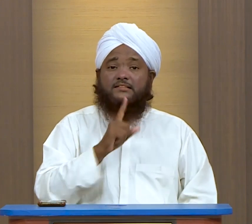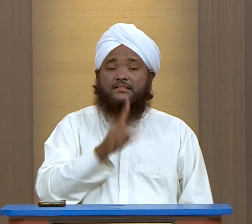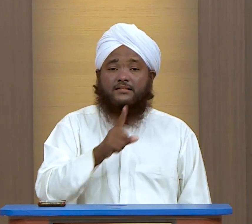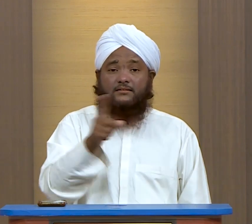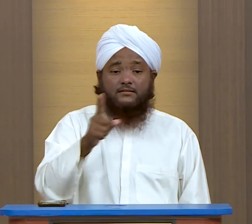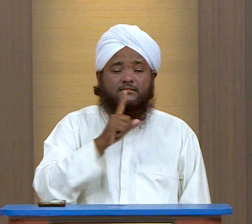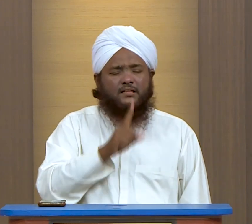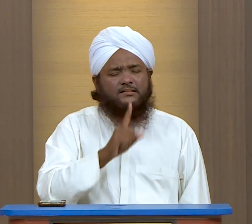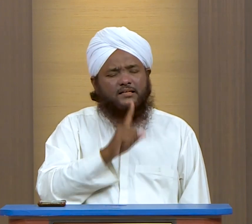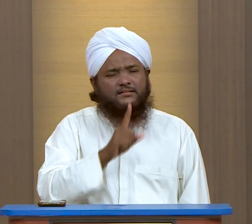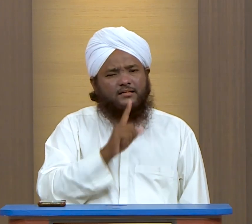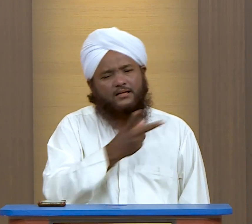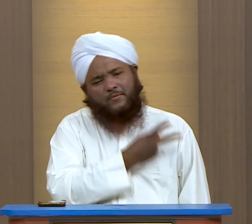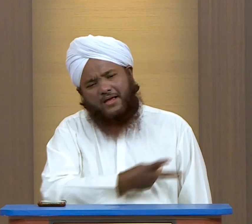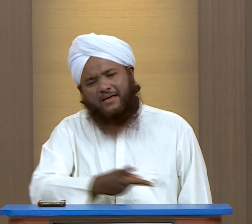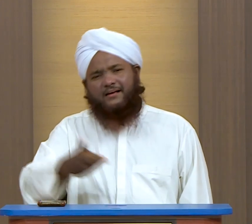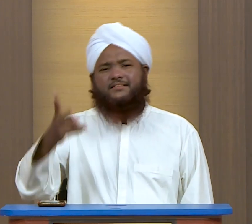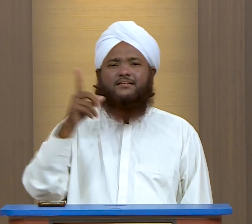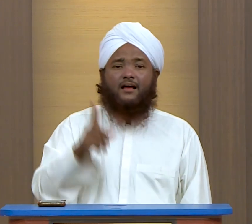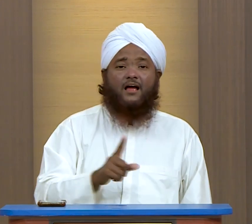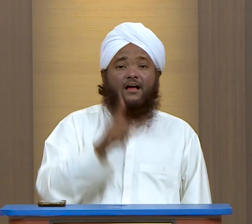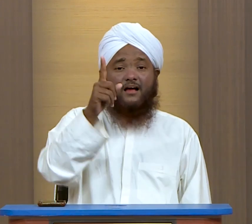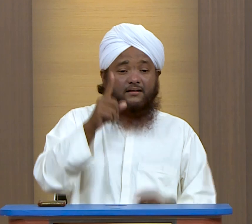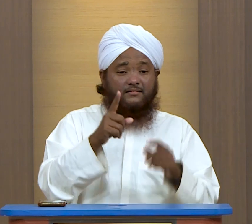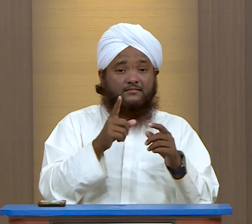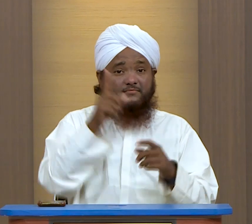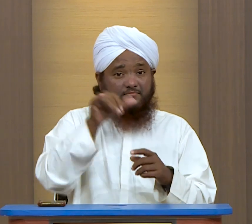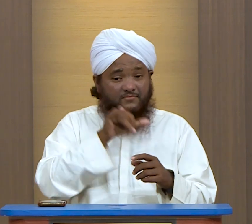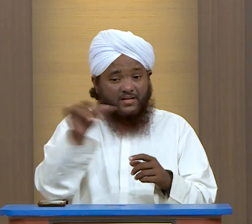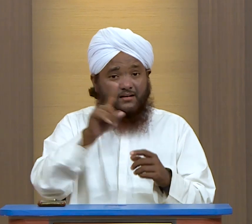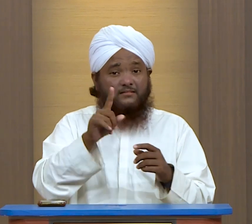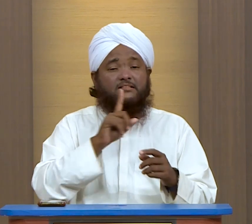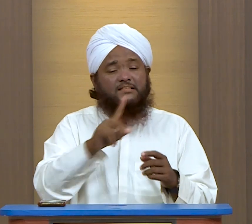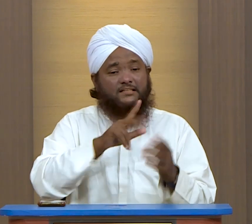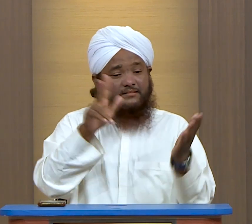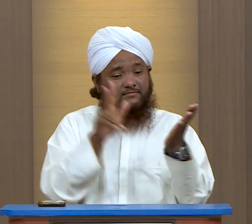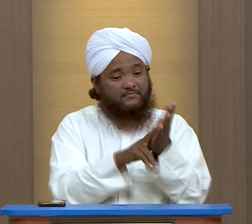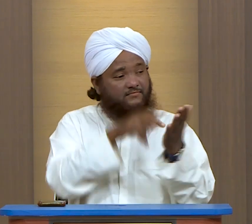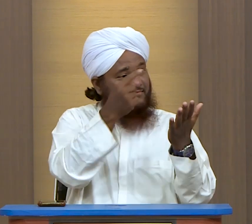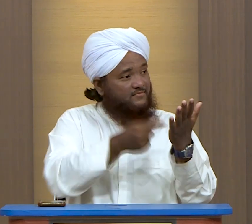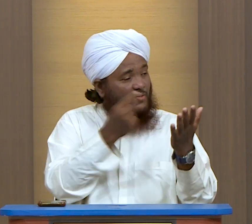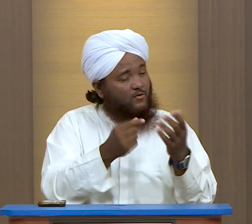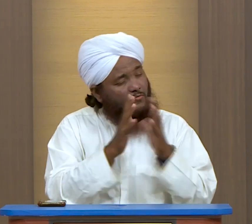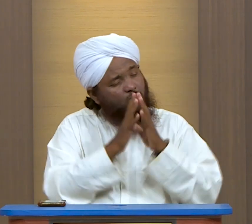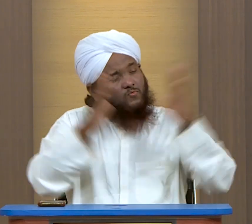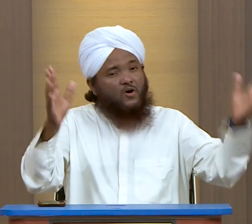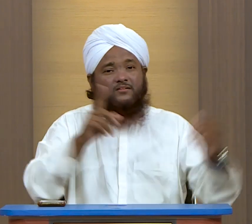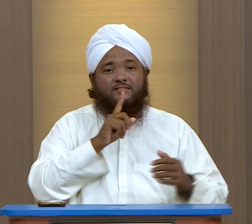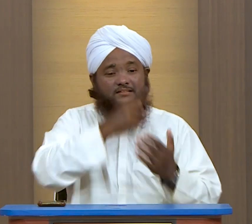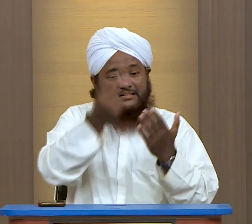سچ بولتا رہتا ہے یہاں تک کہ اللہ پاک کے نزدیک صدیق یعنی بہت سچ بولنے والا لکھ دیا جاتا